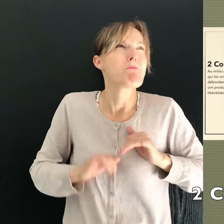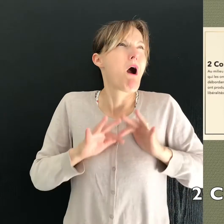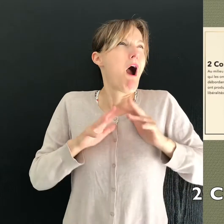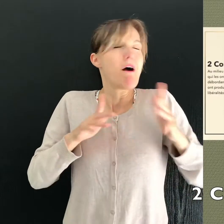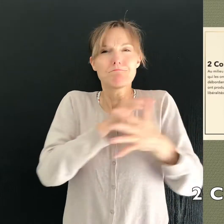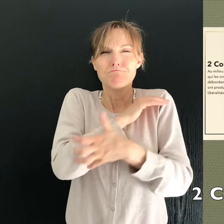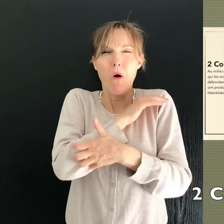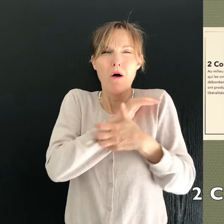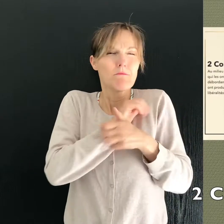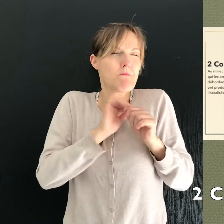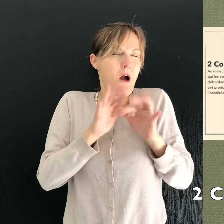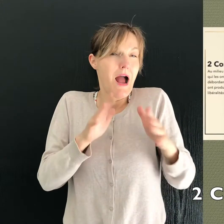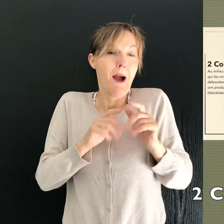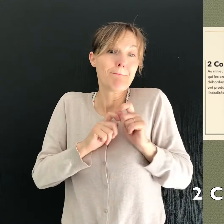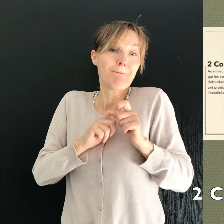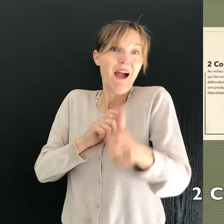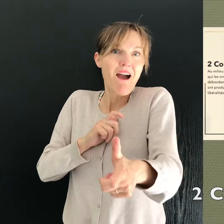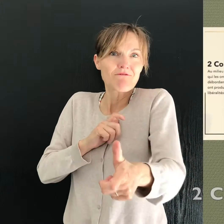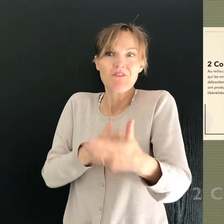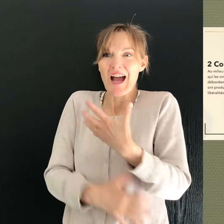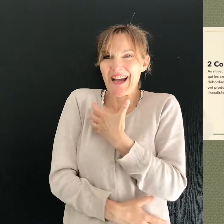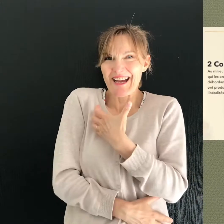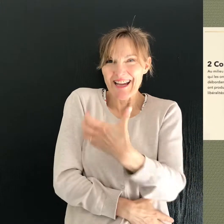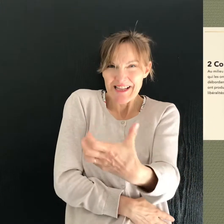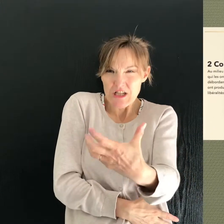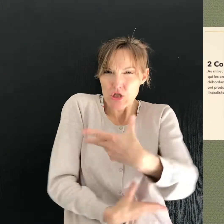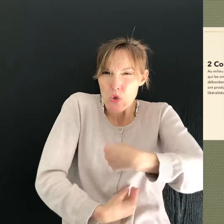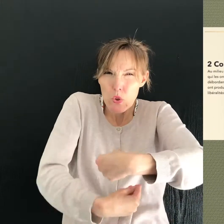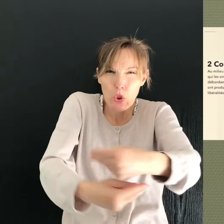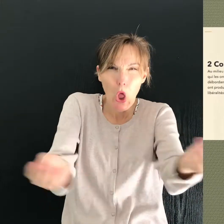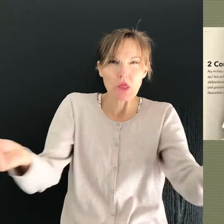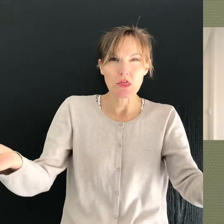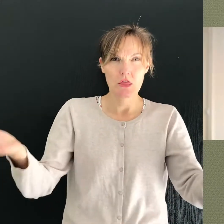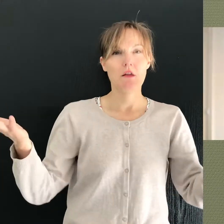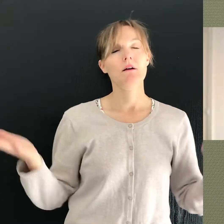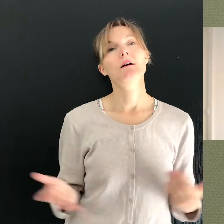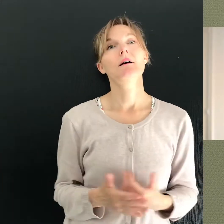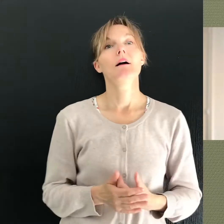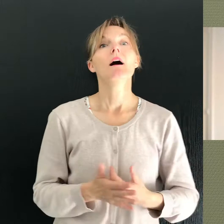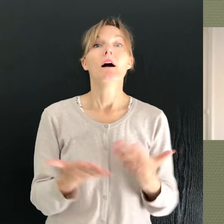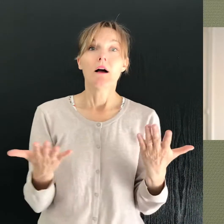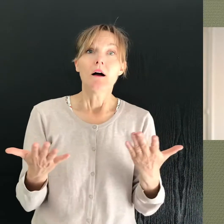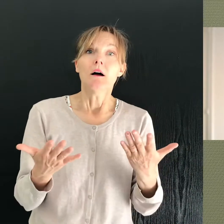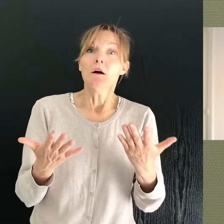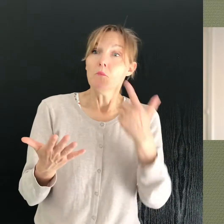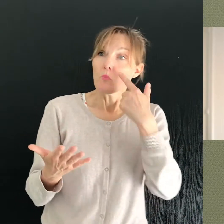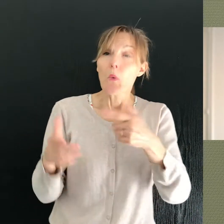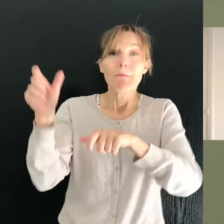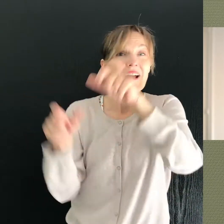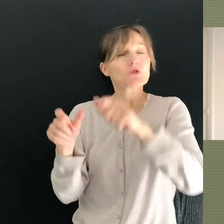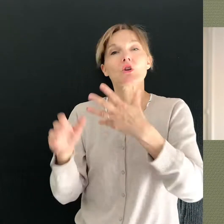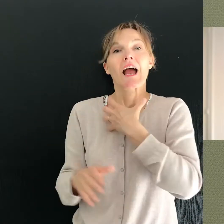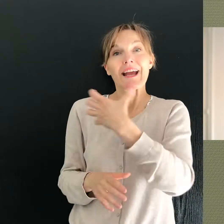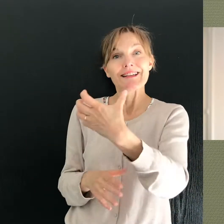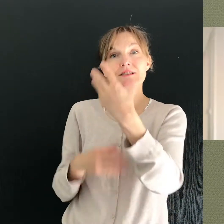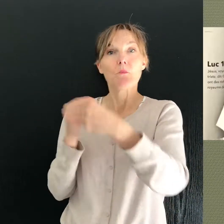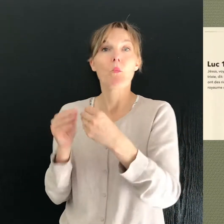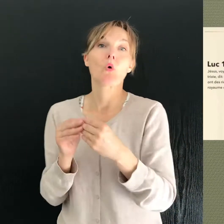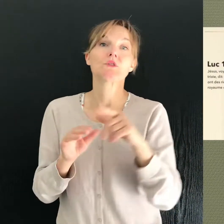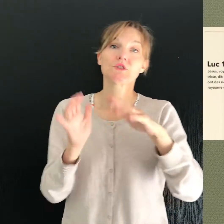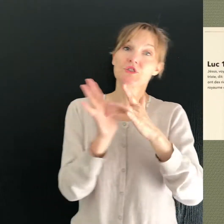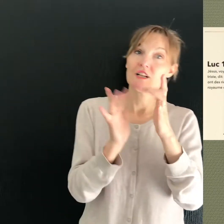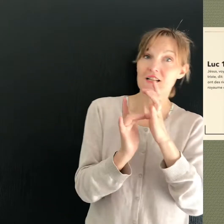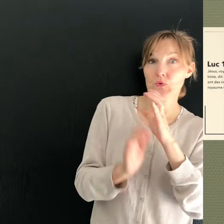ont produit avec abondance de riches libéralités de leur part. Et concernant les riches de ce monde, Jésus dit